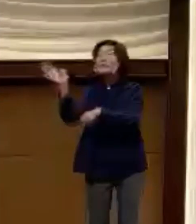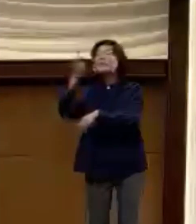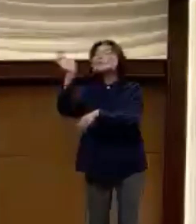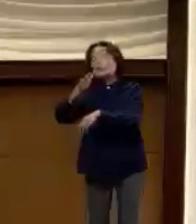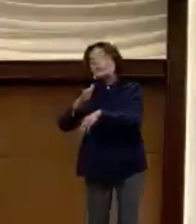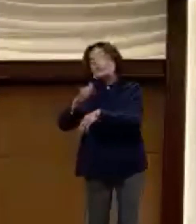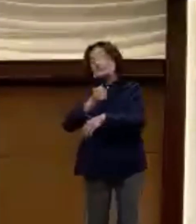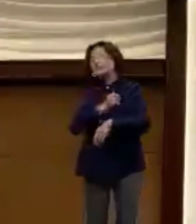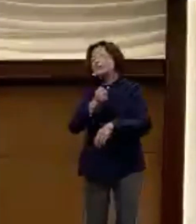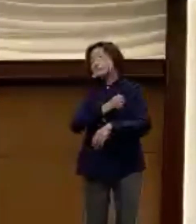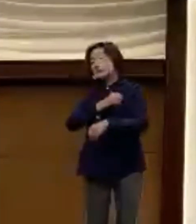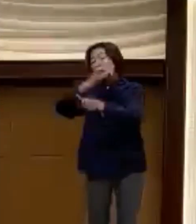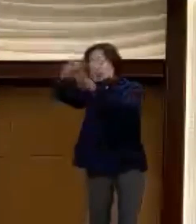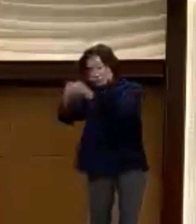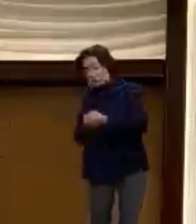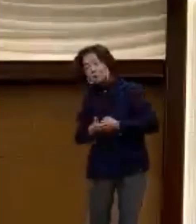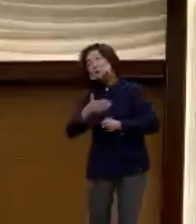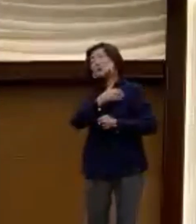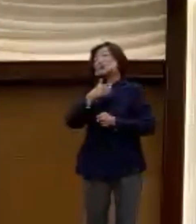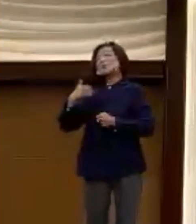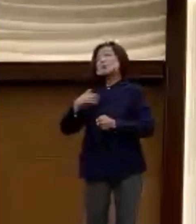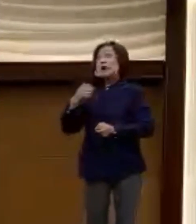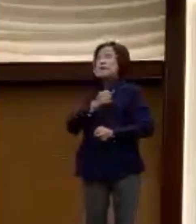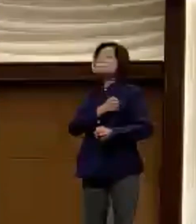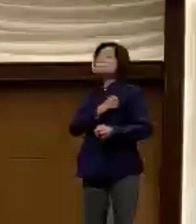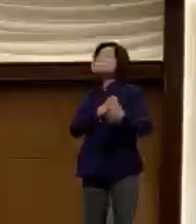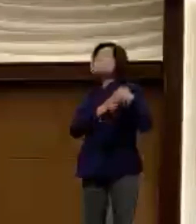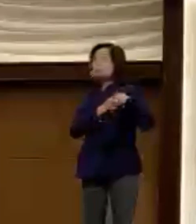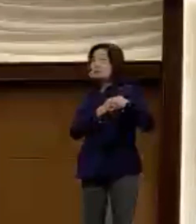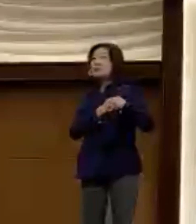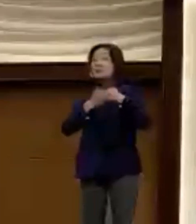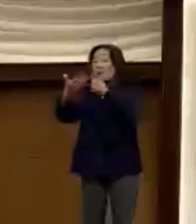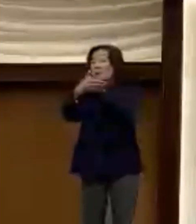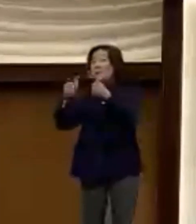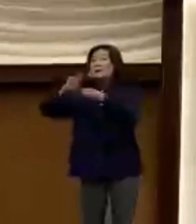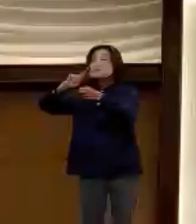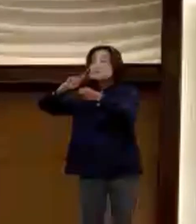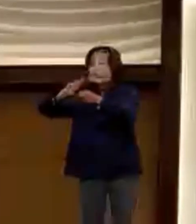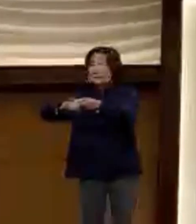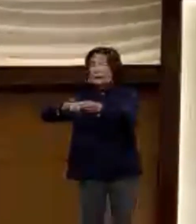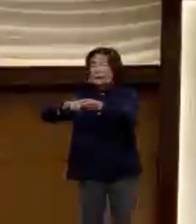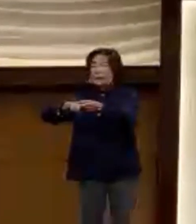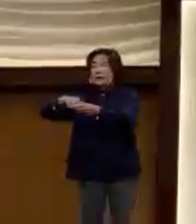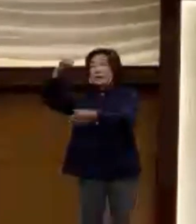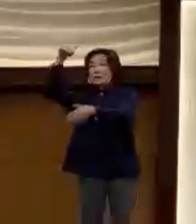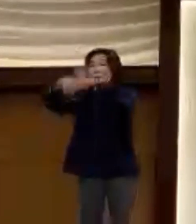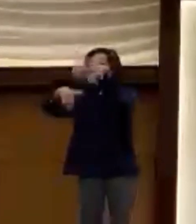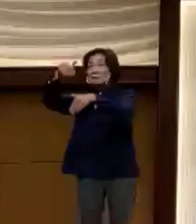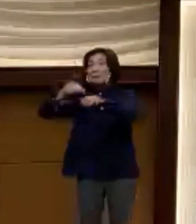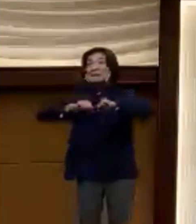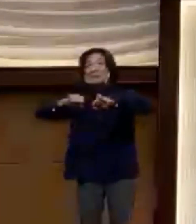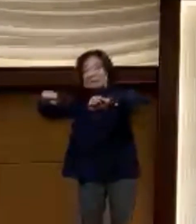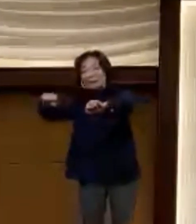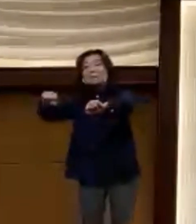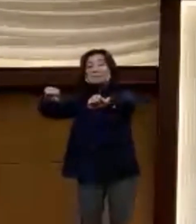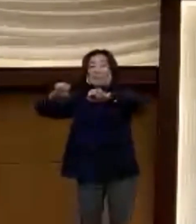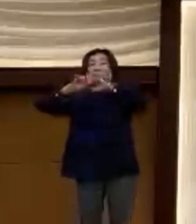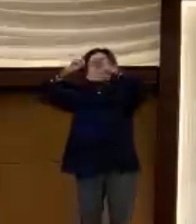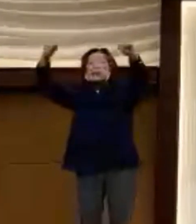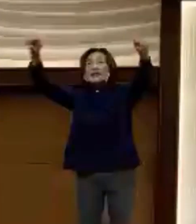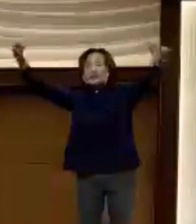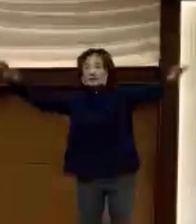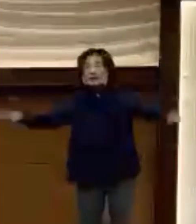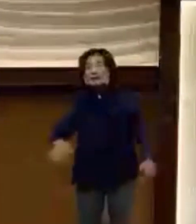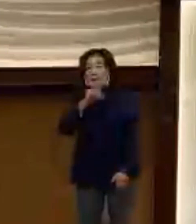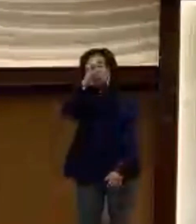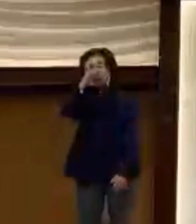命です。皆さん、命を守るために投票に行こうと呼びかけてください。よろしくお願い